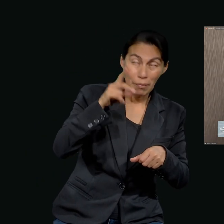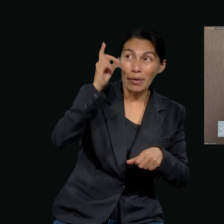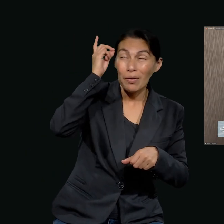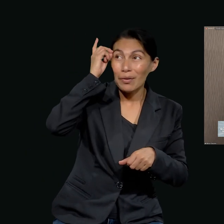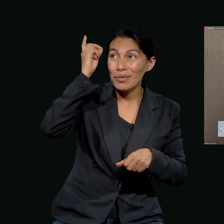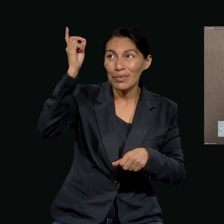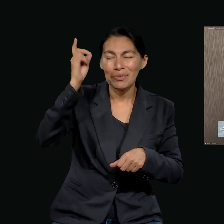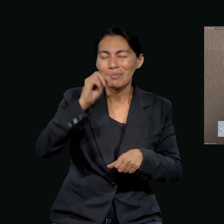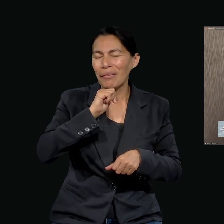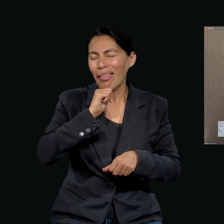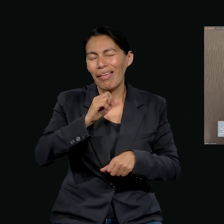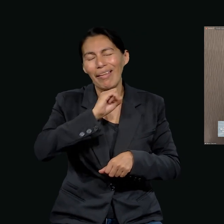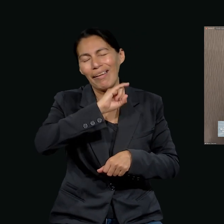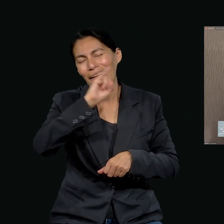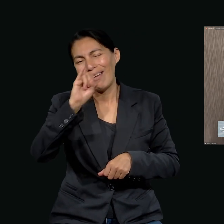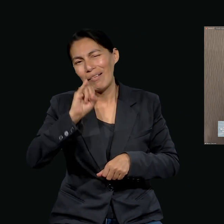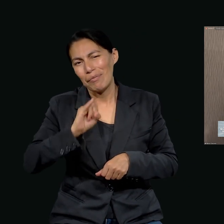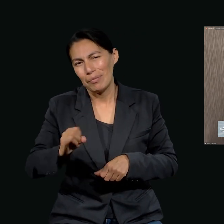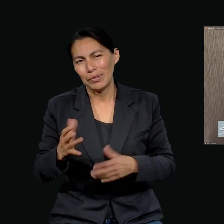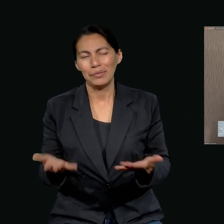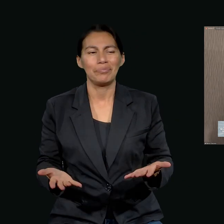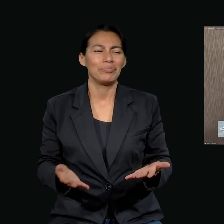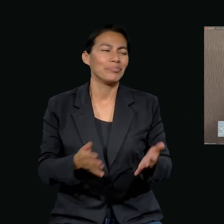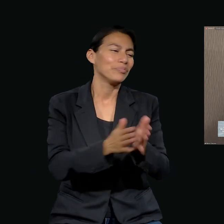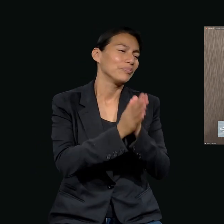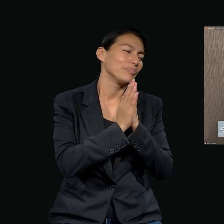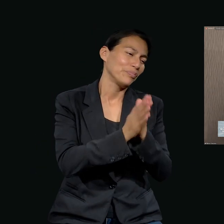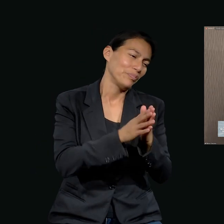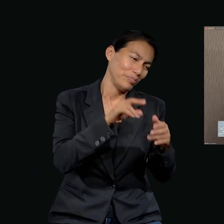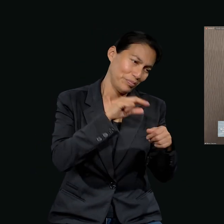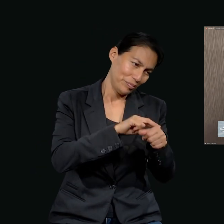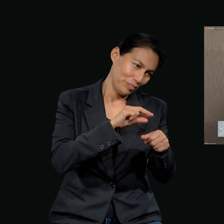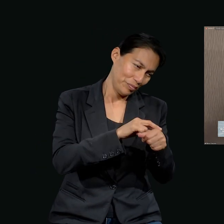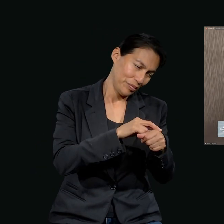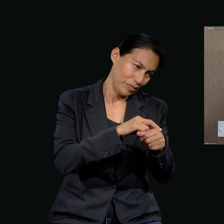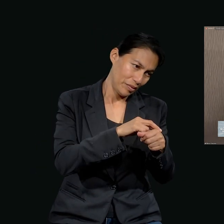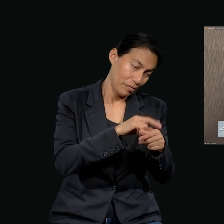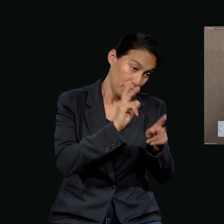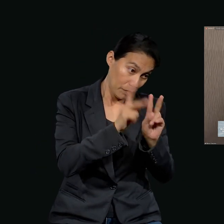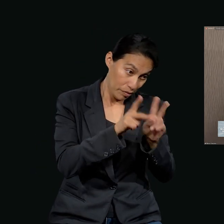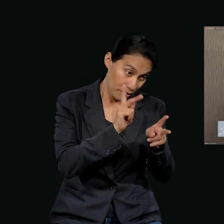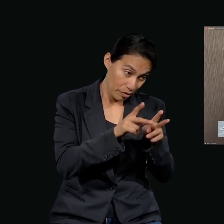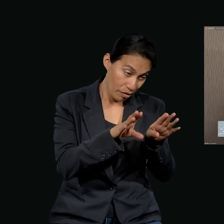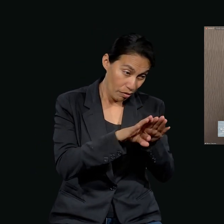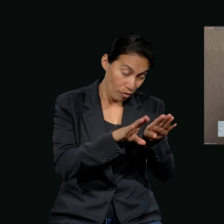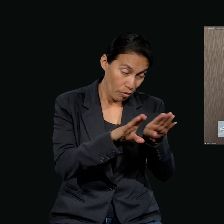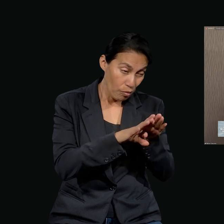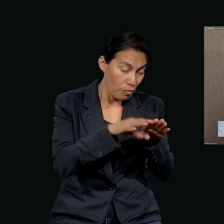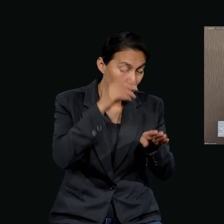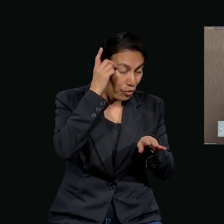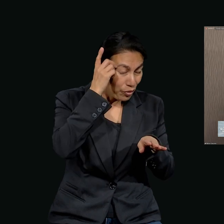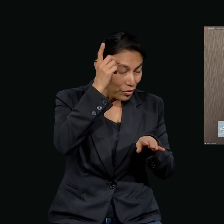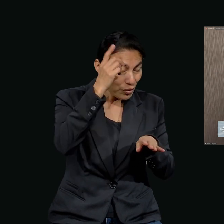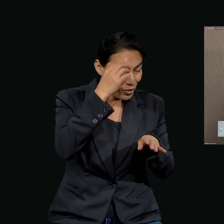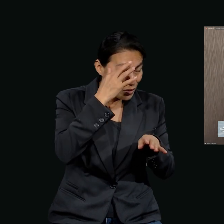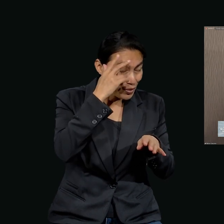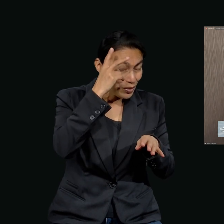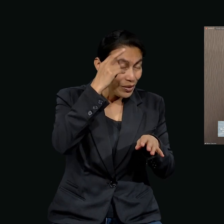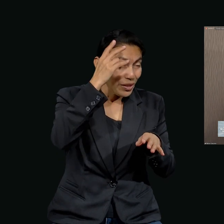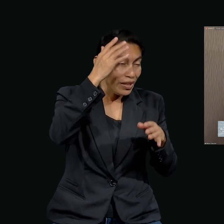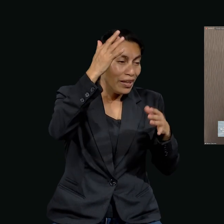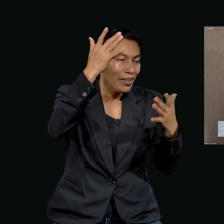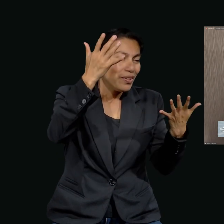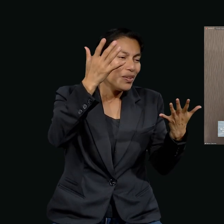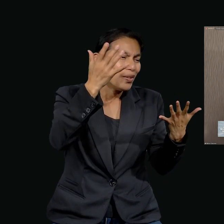jamás. Confiemos en él. Doctor, cuéntenos cómo Dios cumplió su